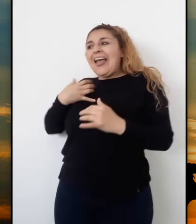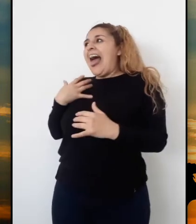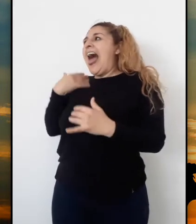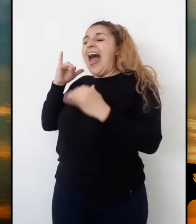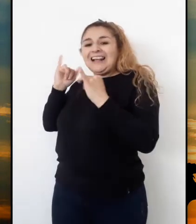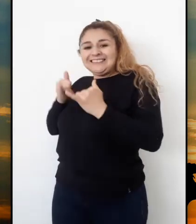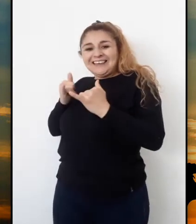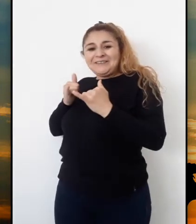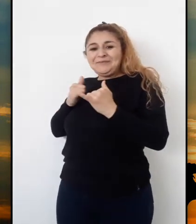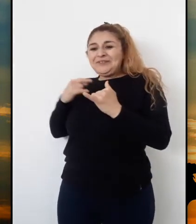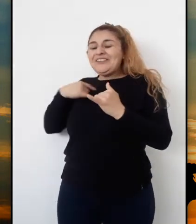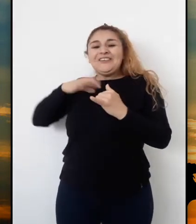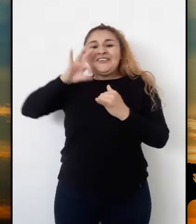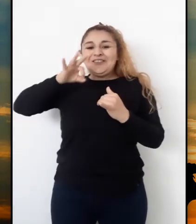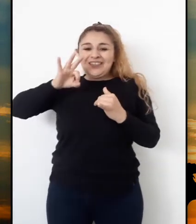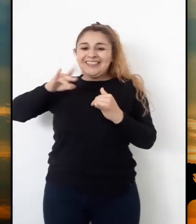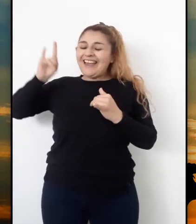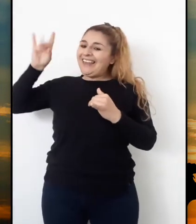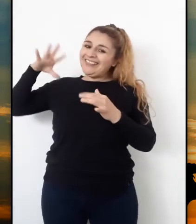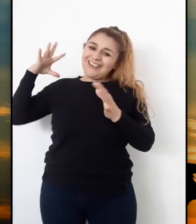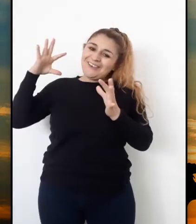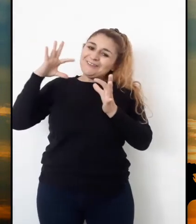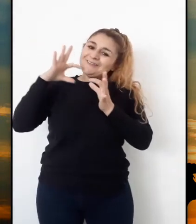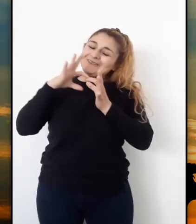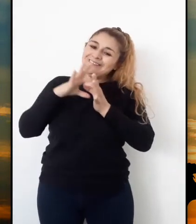No hay otro bien que Dieu. Que Dios.